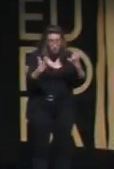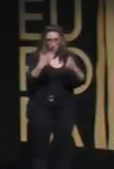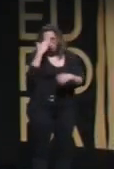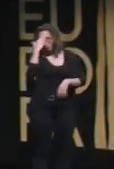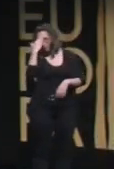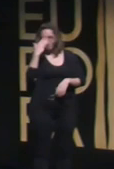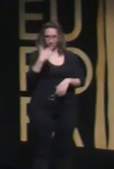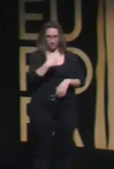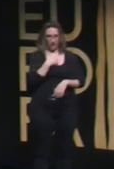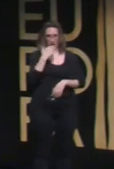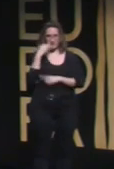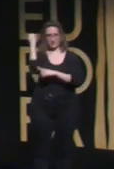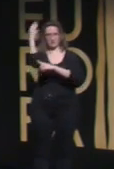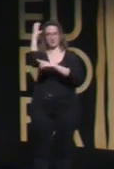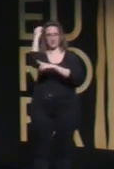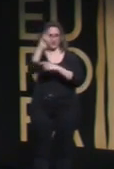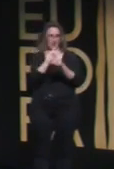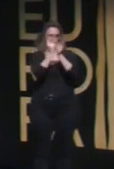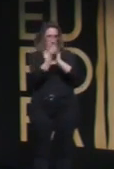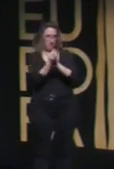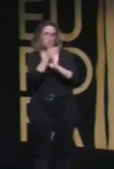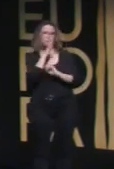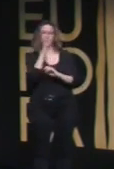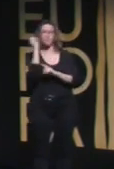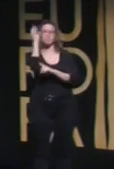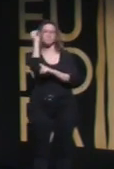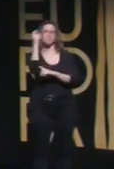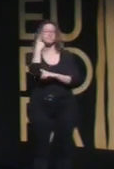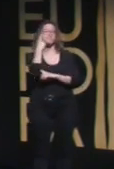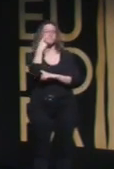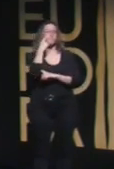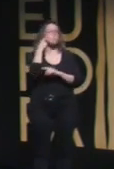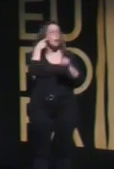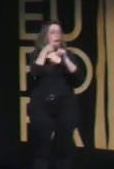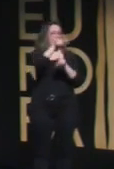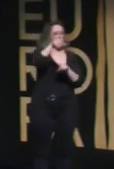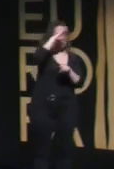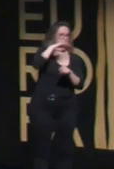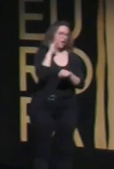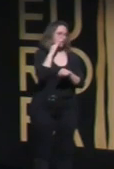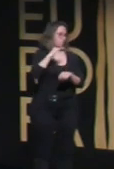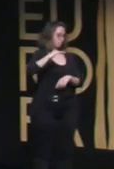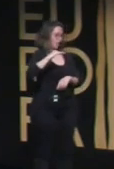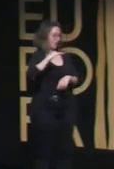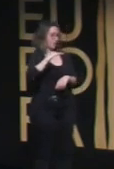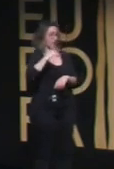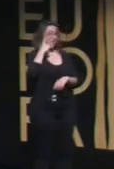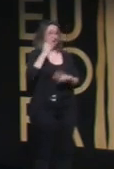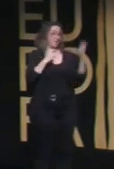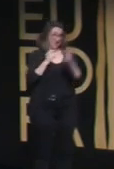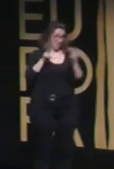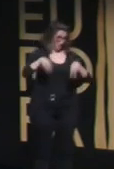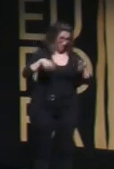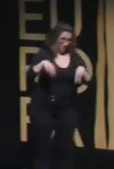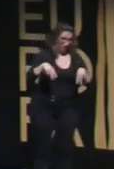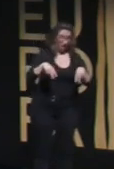la preparamos para los padres y las madres que generalmente lo hacen mal, que suelen ser los que no vienen nunca a estas charlas. Y cuando de repente hay tanto padre y tanta madre, digo, entonces es la gente